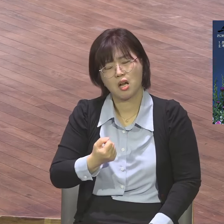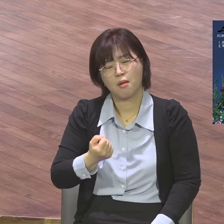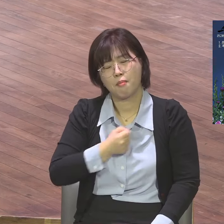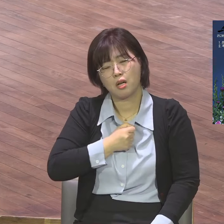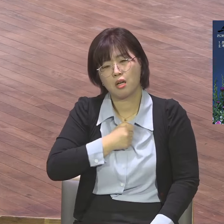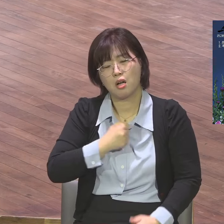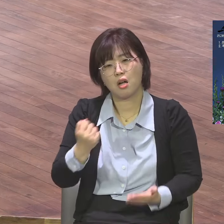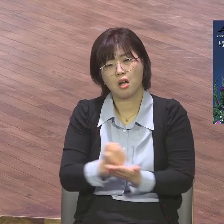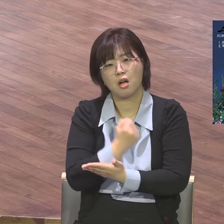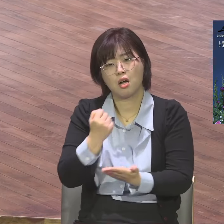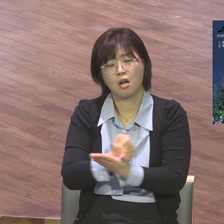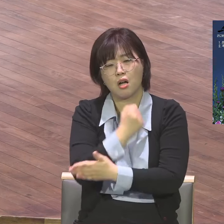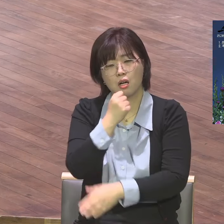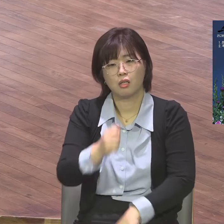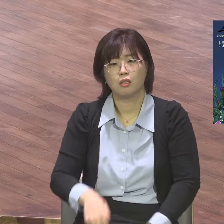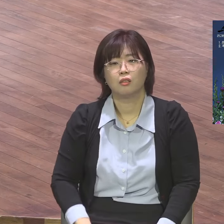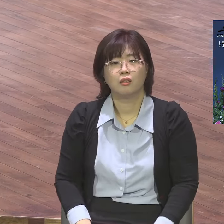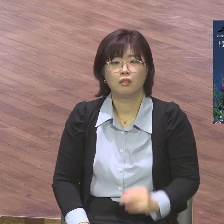그 목사님 막